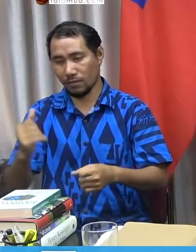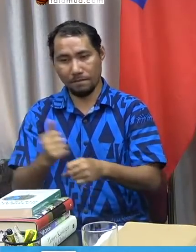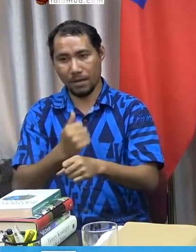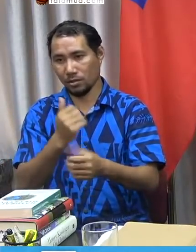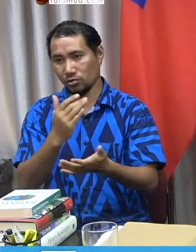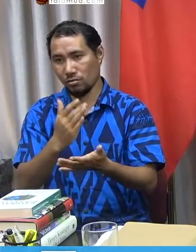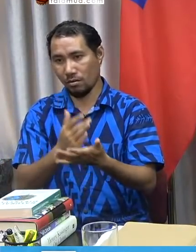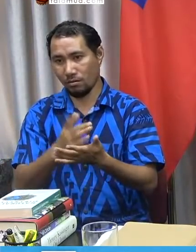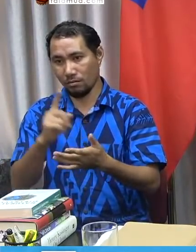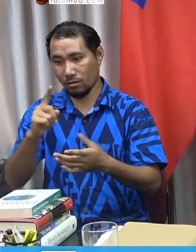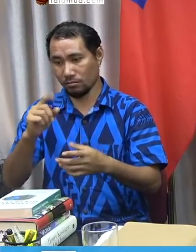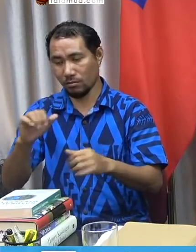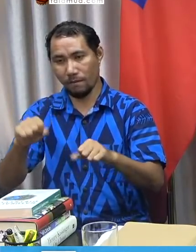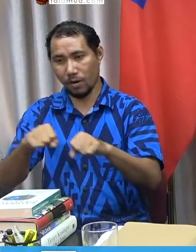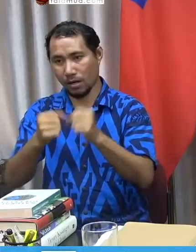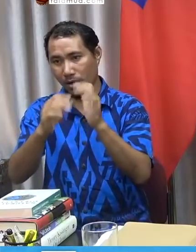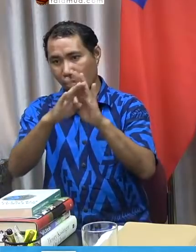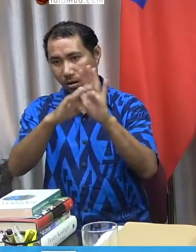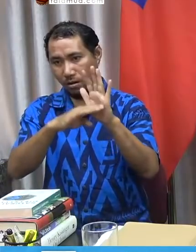whono.